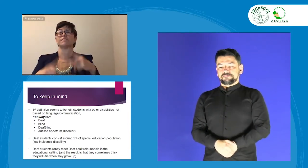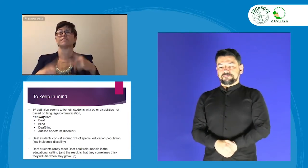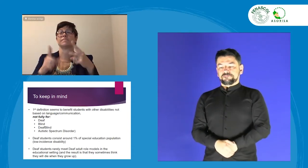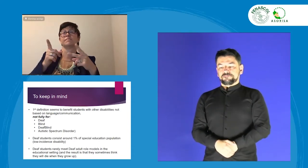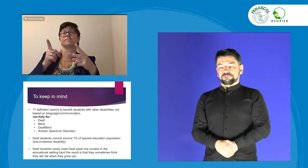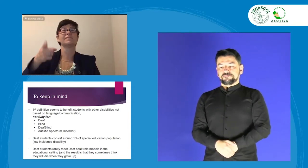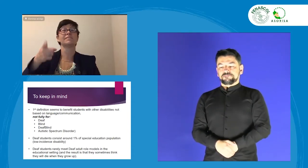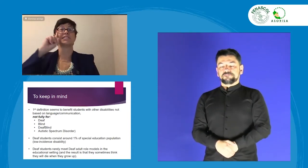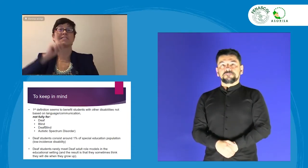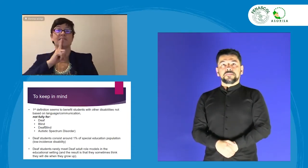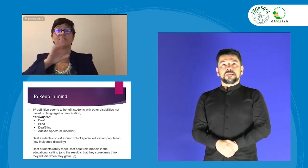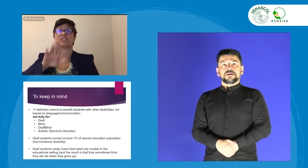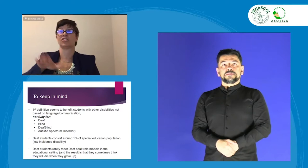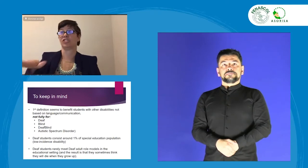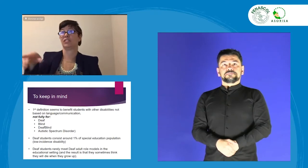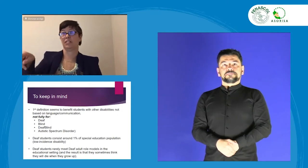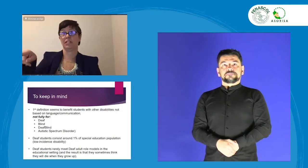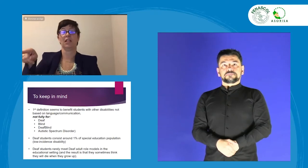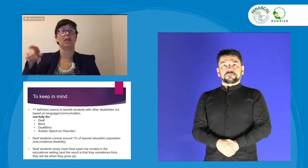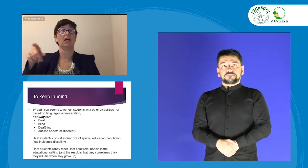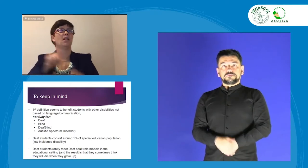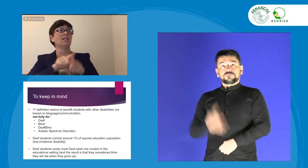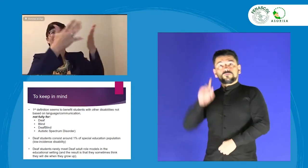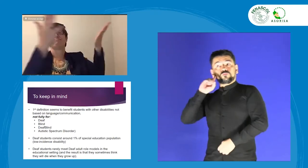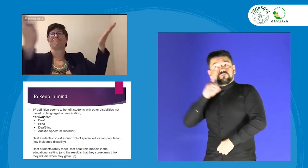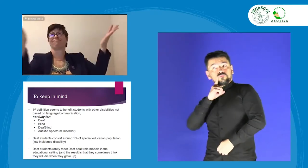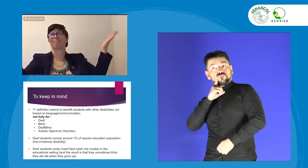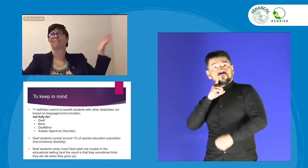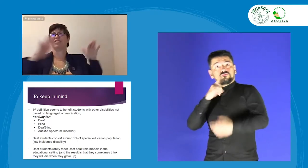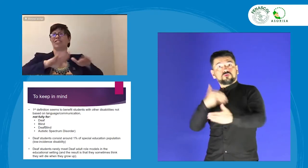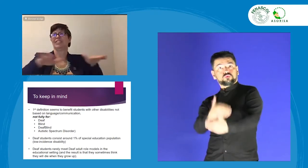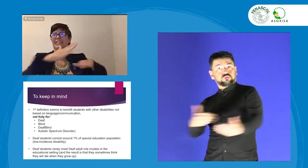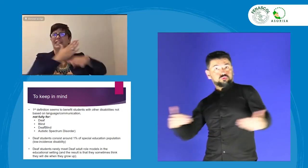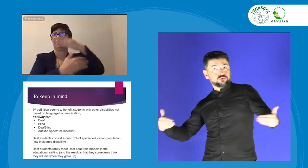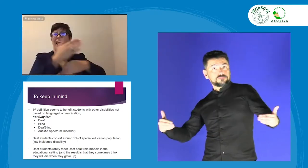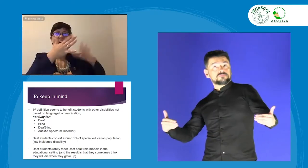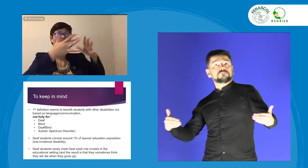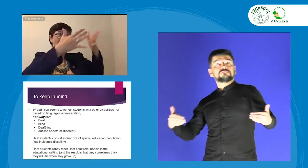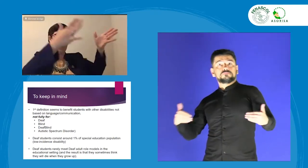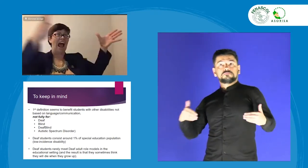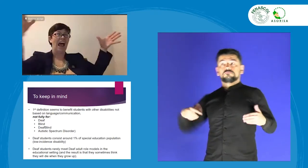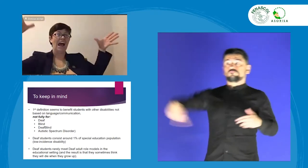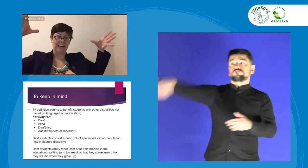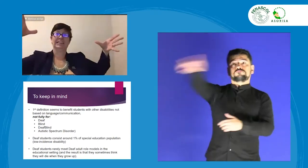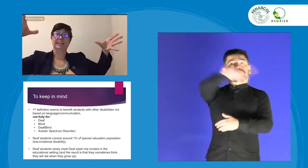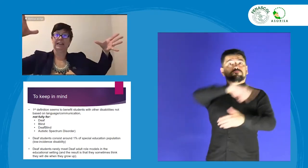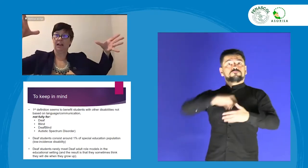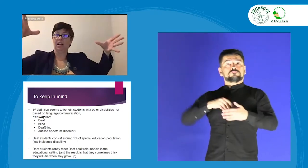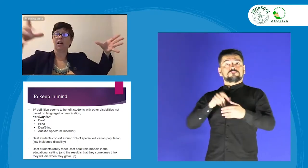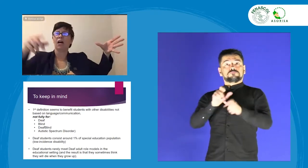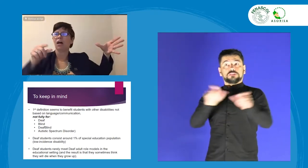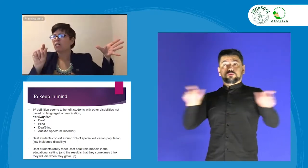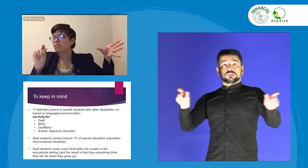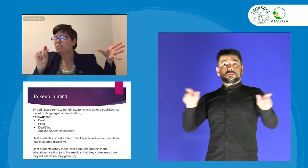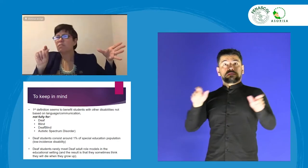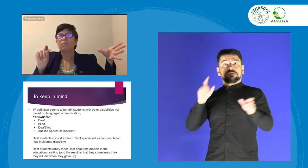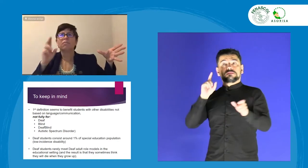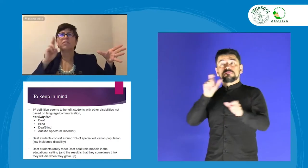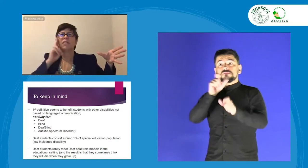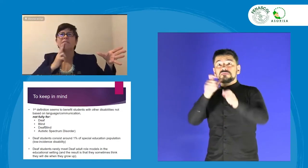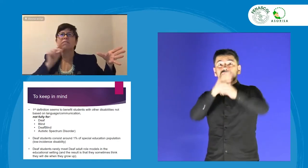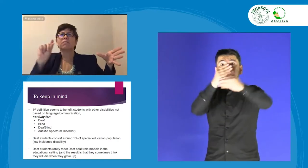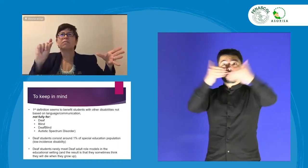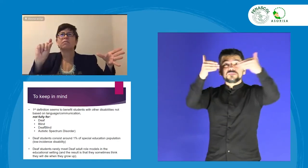presentando de manera efectiva. Y cuando hablamos de los niños y niñas sordas, pues se abre un panorama